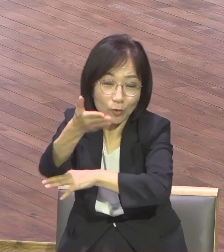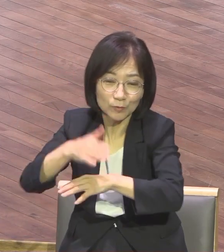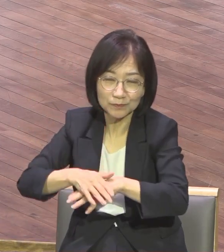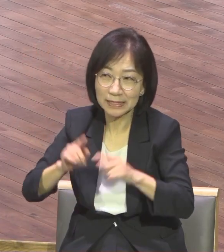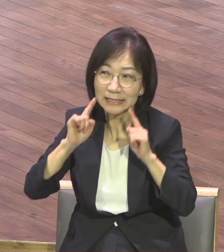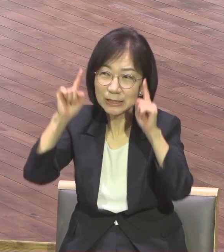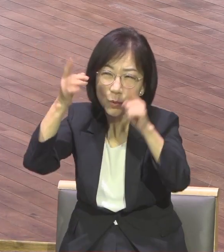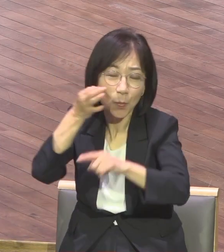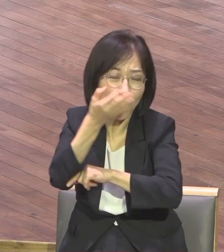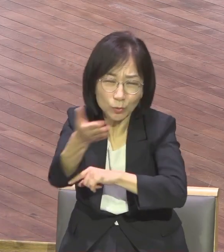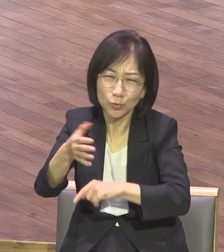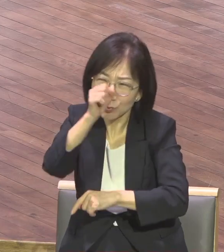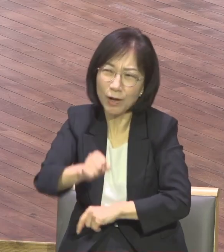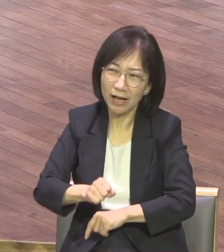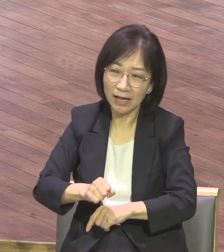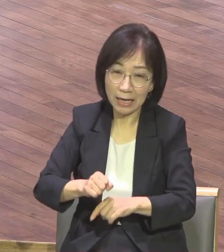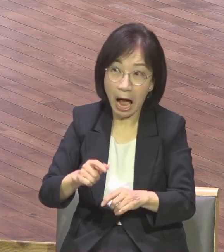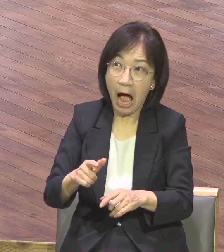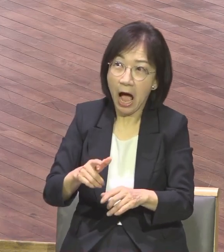계속 유지하십니까?